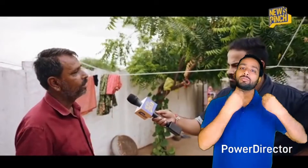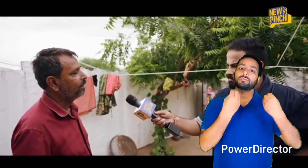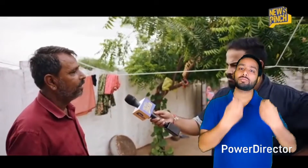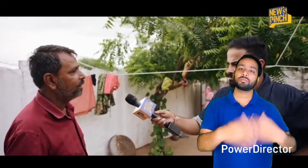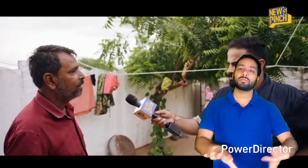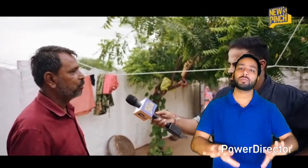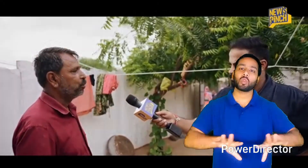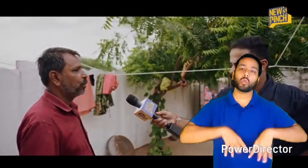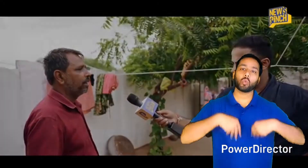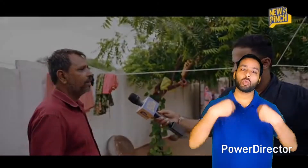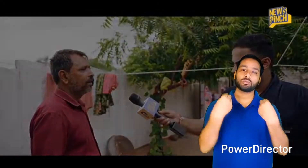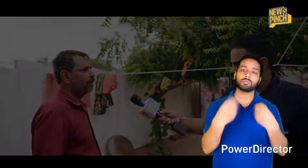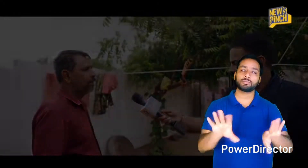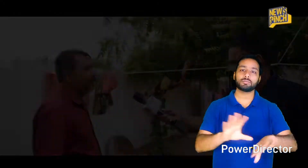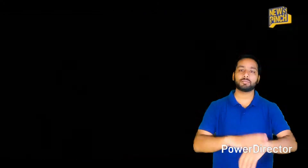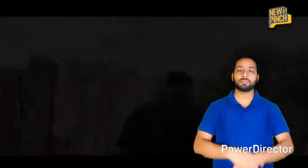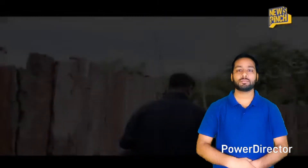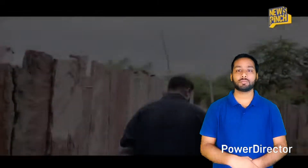छोड़े।